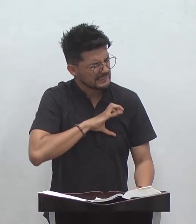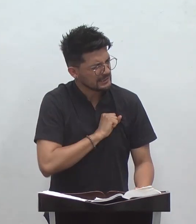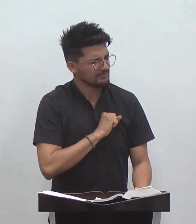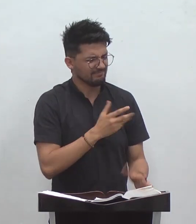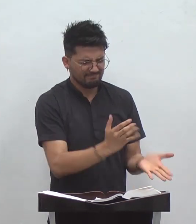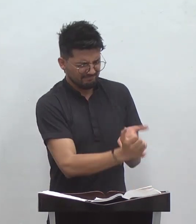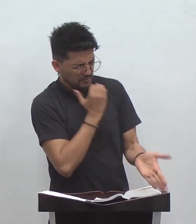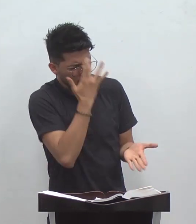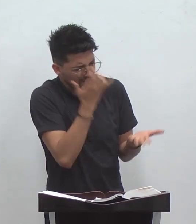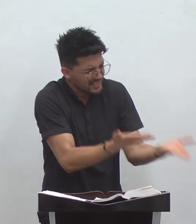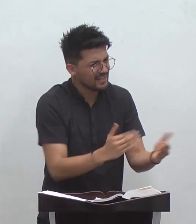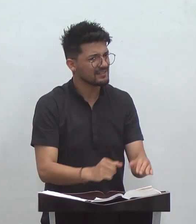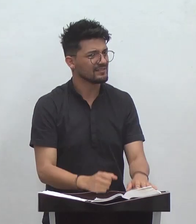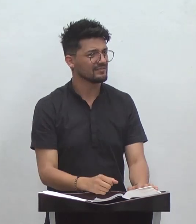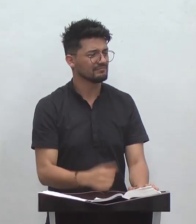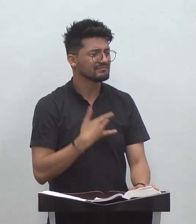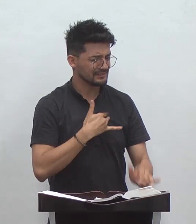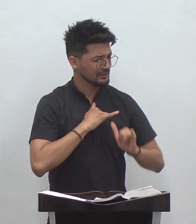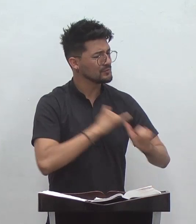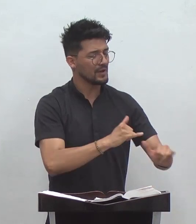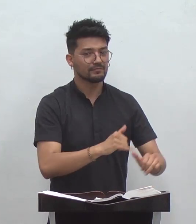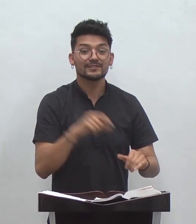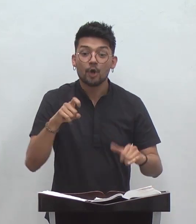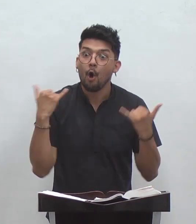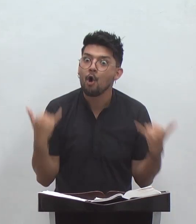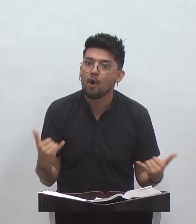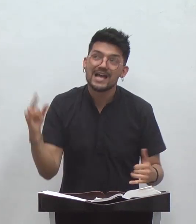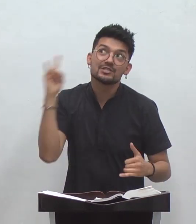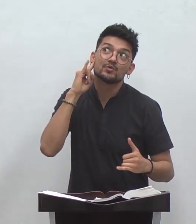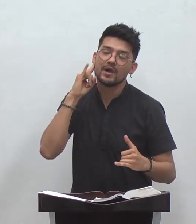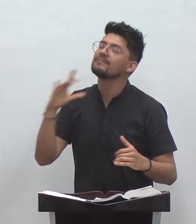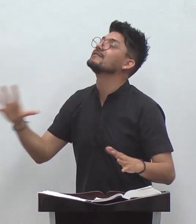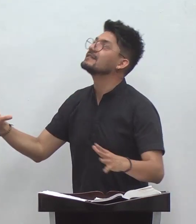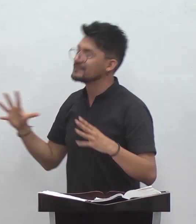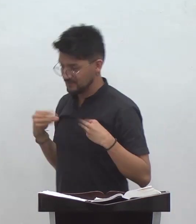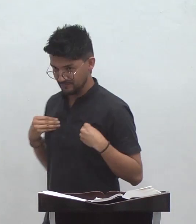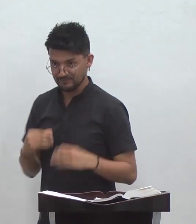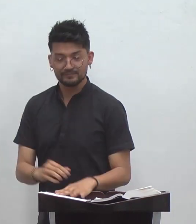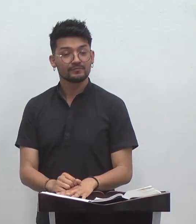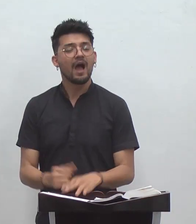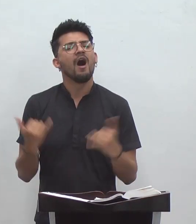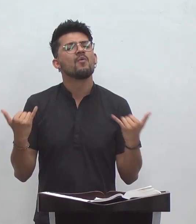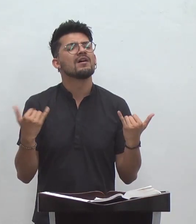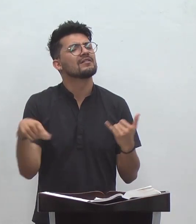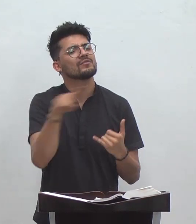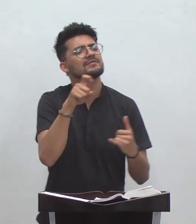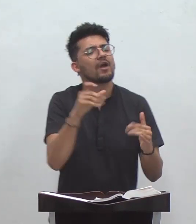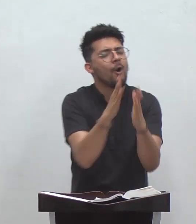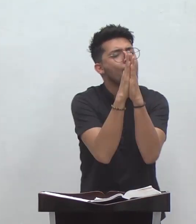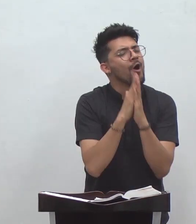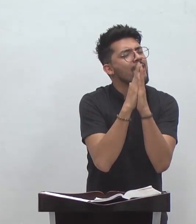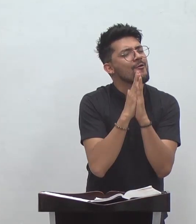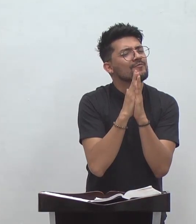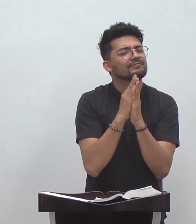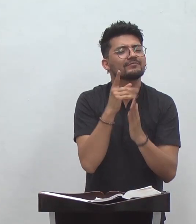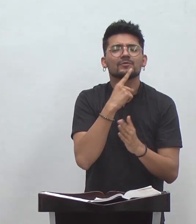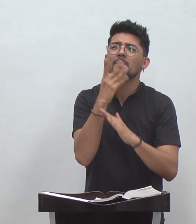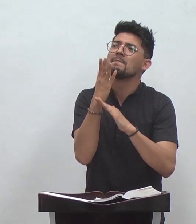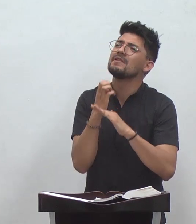obstinados, duros de corazón y rechazaron el llamado que el Señor les hacía a ser su pueblo. Hoy usted responde a ese llamado y acéptelo.